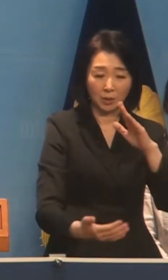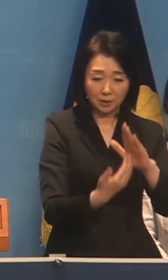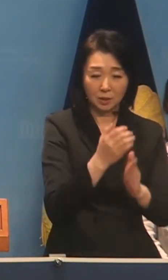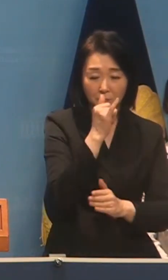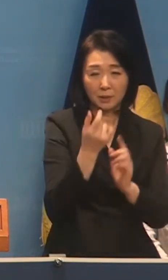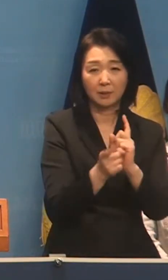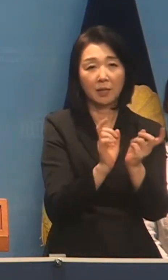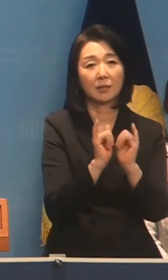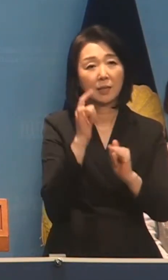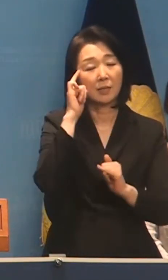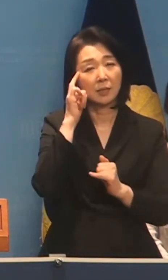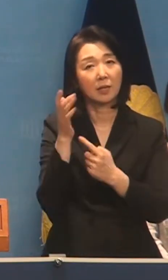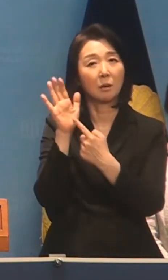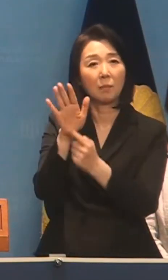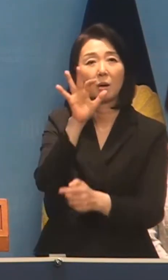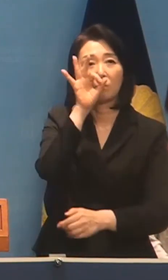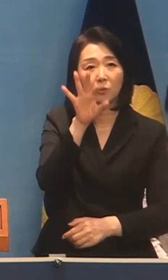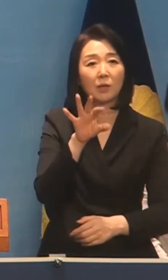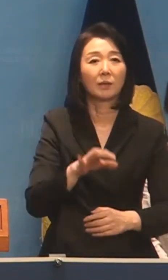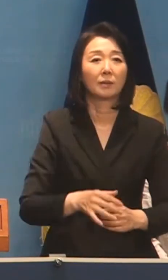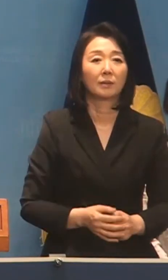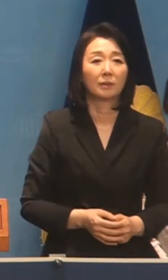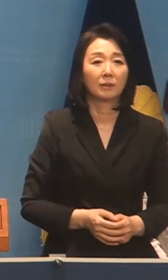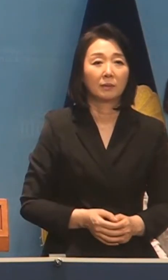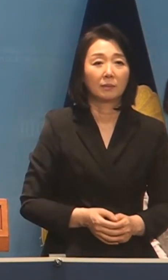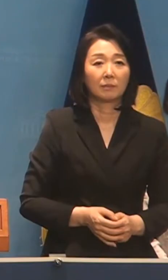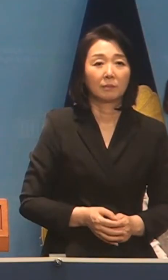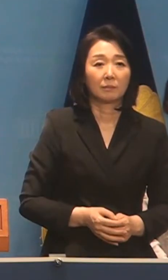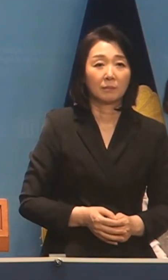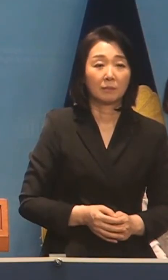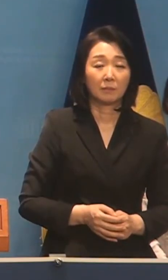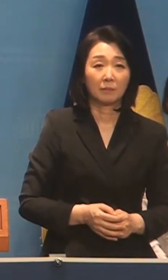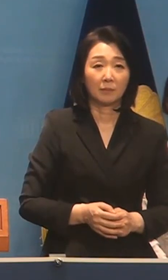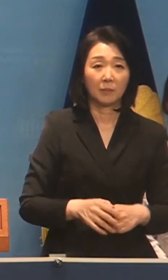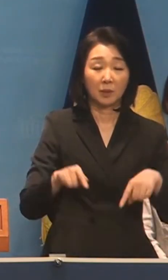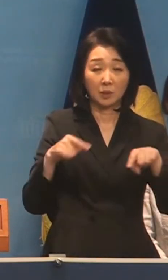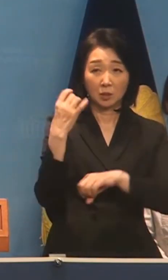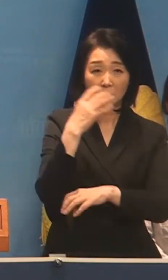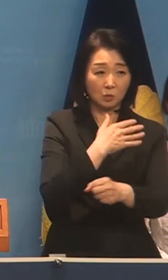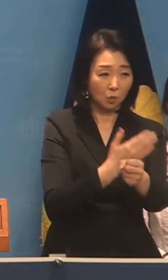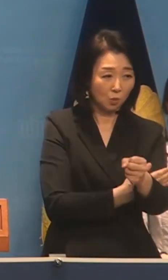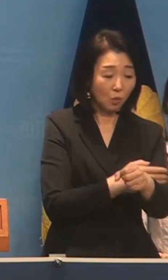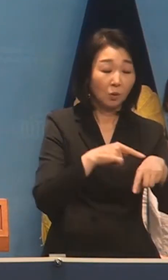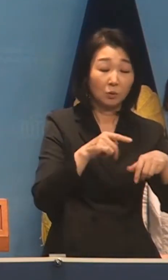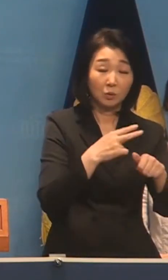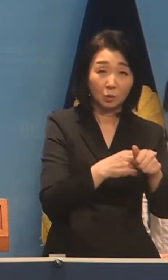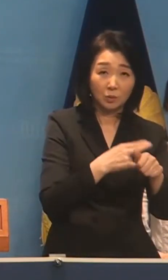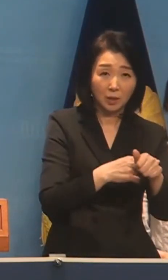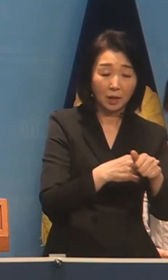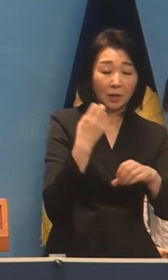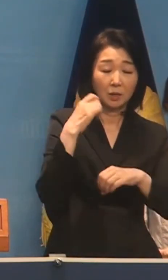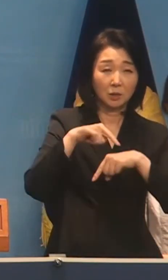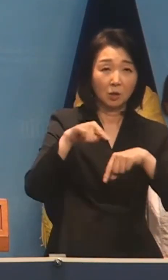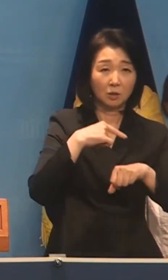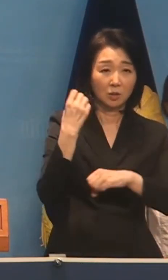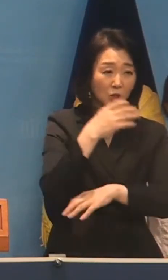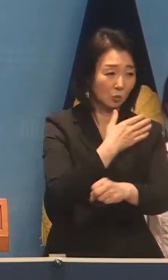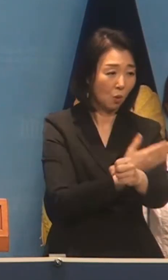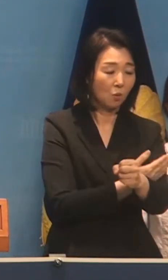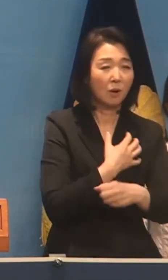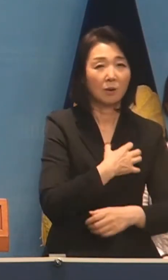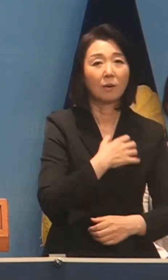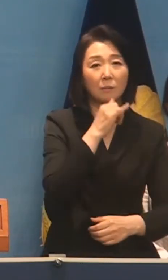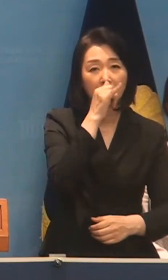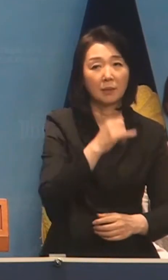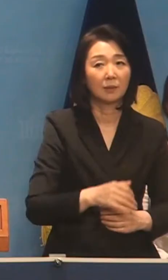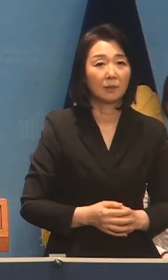대한 의견을 표명할 수 없는 상황이 됩니다. 정치 기본권에 대한 교사의 정치 기본권에 대한 우려스러운 부분이